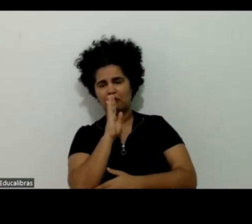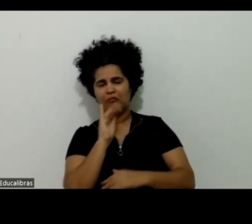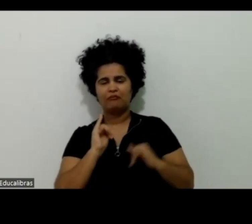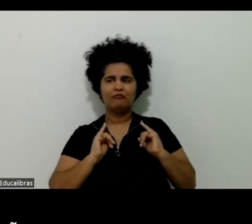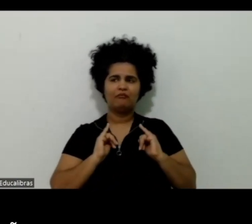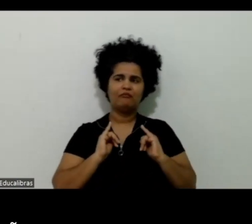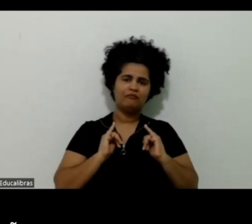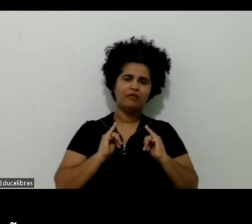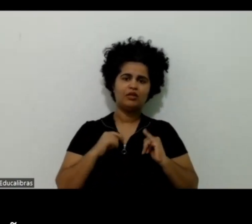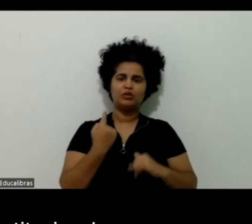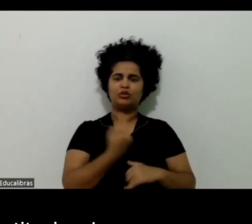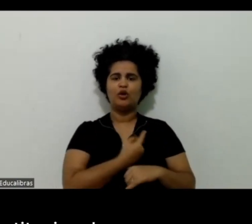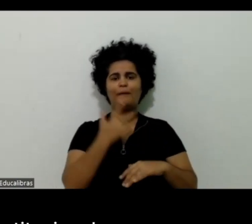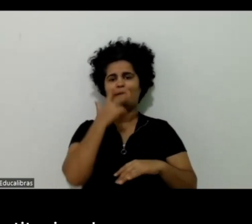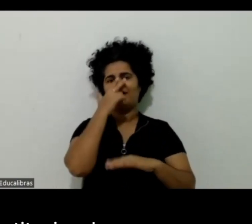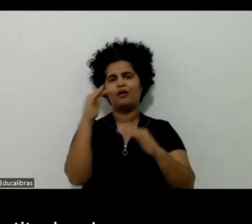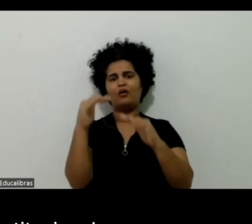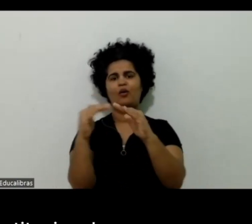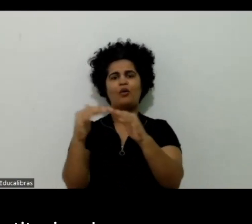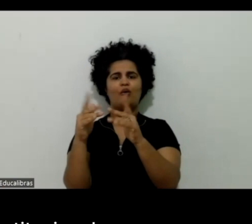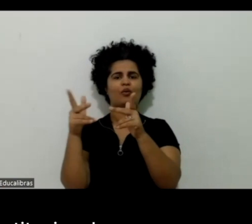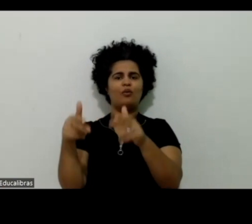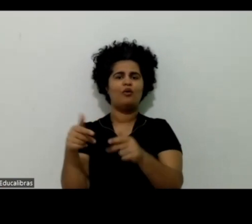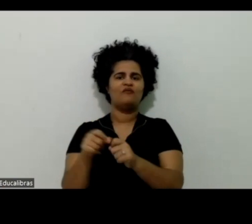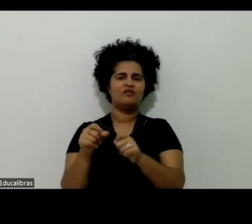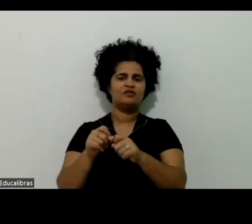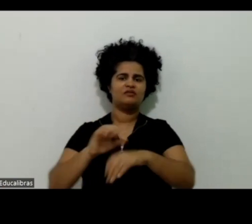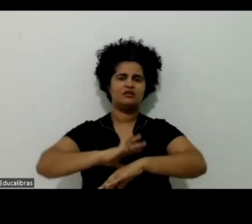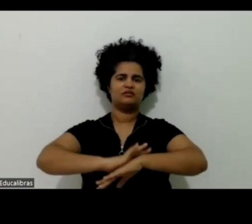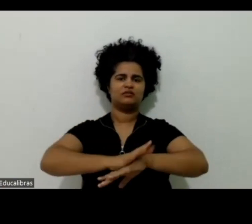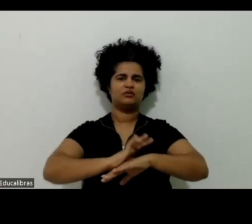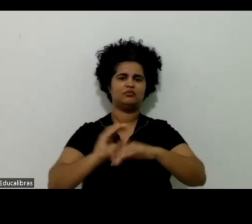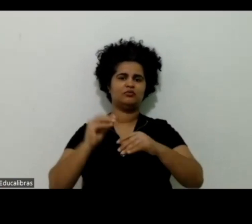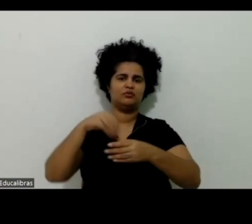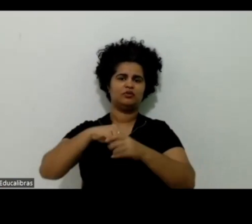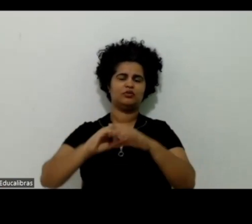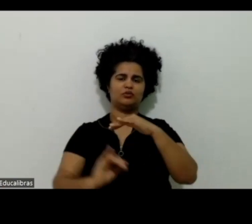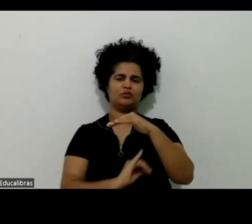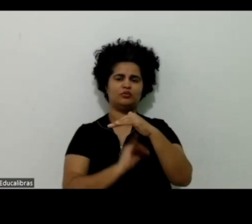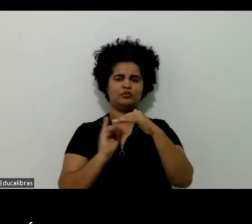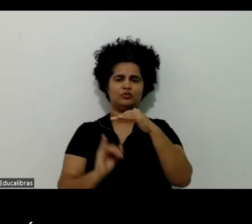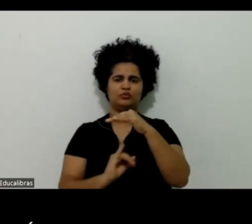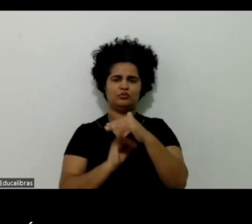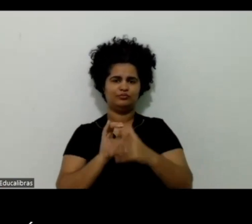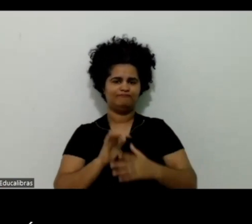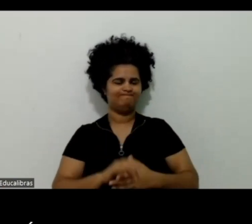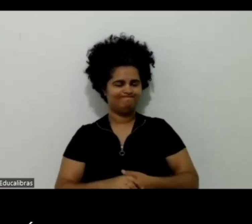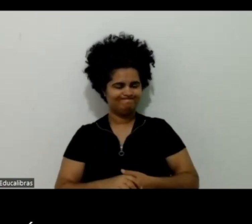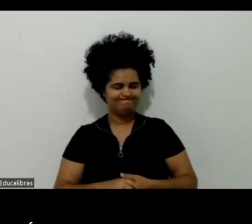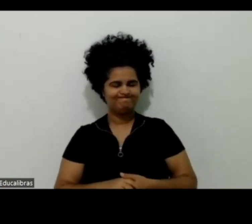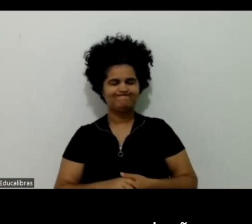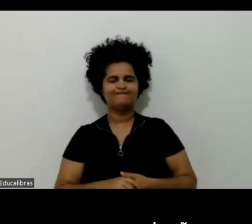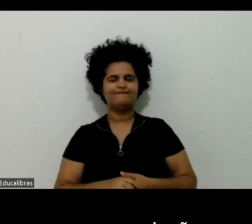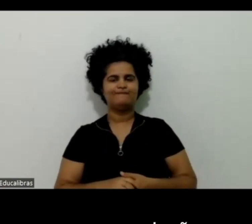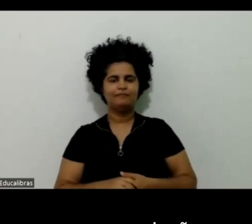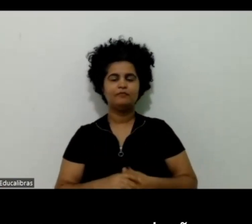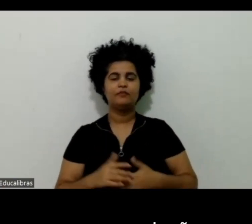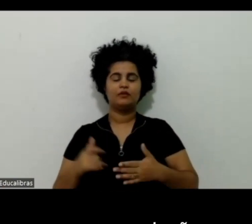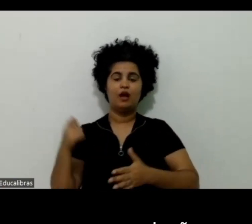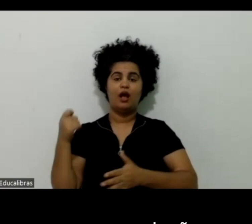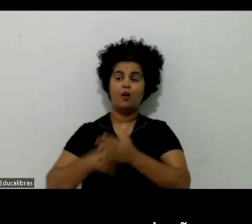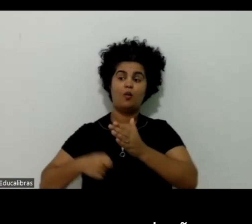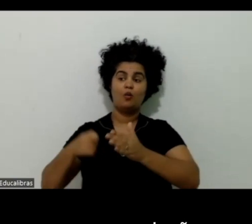sendo conivente para a manutenção não só do racismo institucional, mais dessas desigualdades, né, históricas